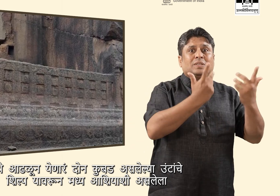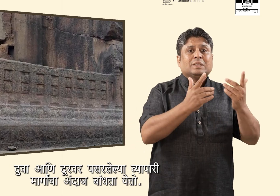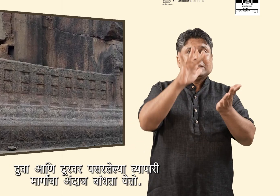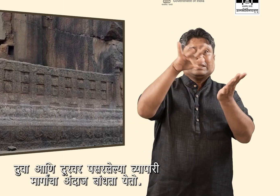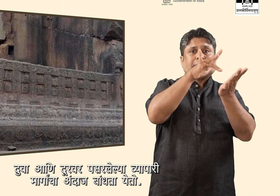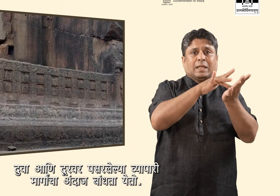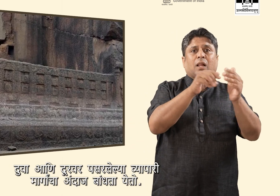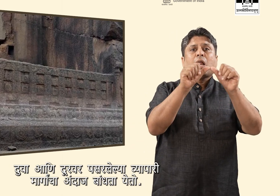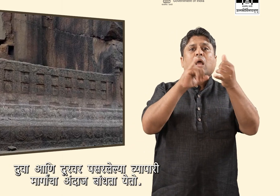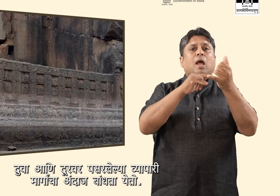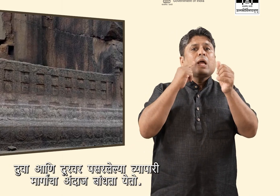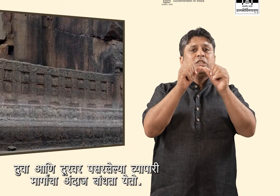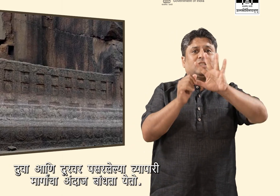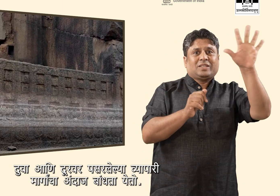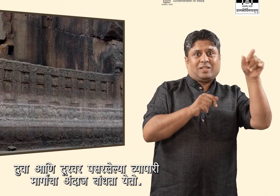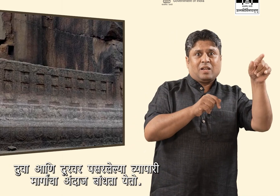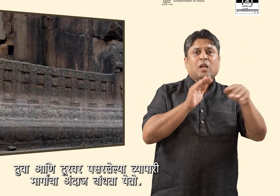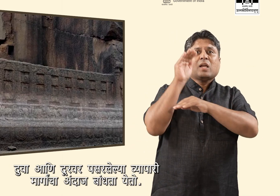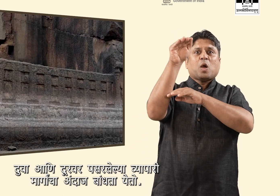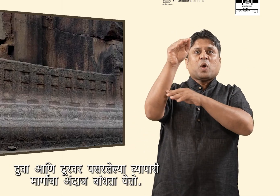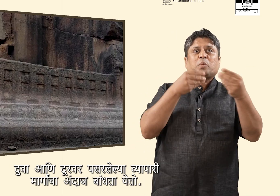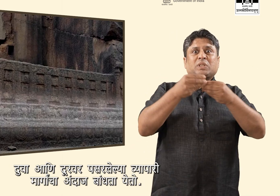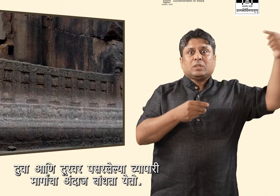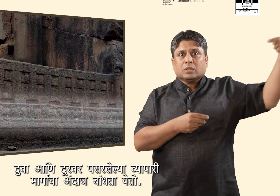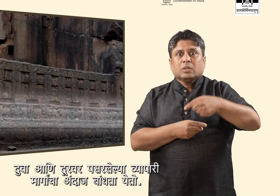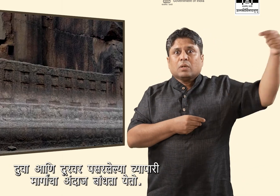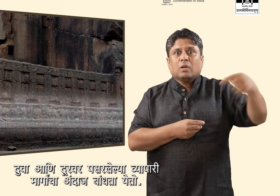दुवा आणि दूरवर पसरलेल्या व्यापारी मार्गांचा अंदाज बांधता येतो.